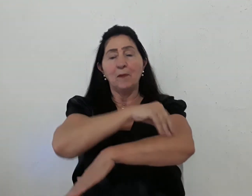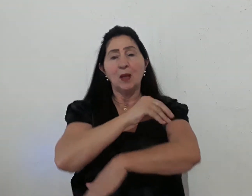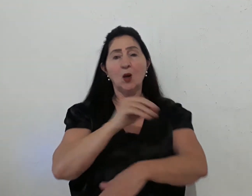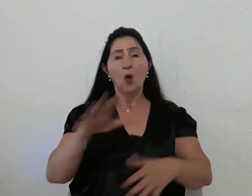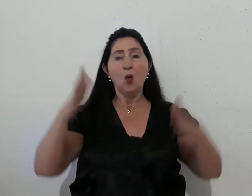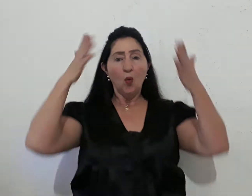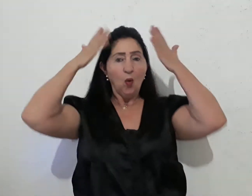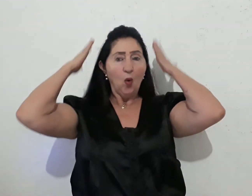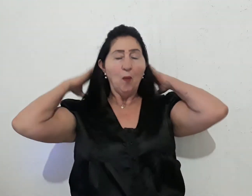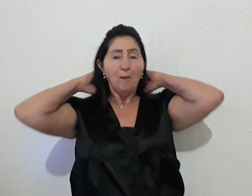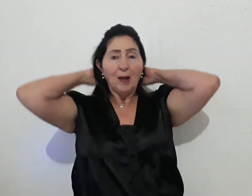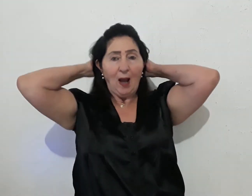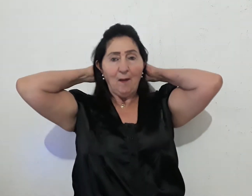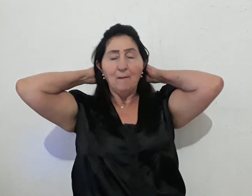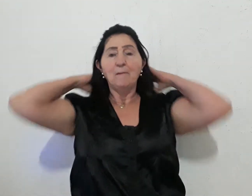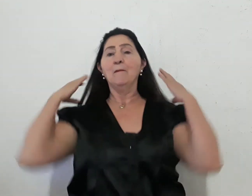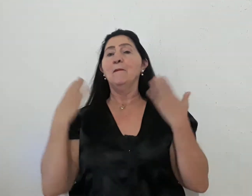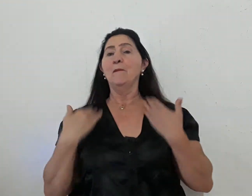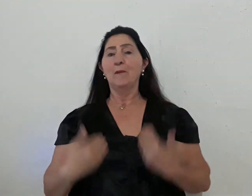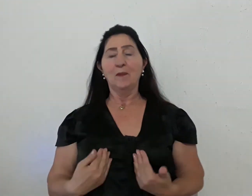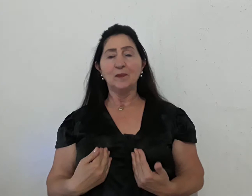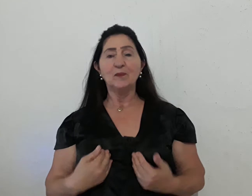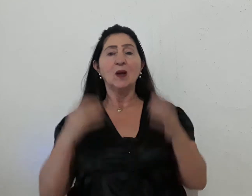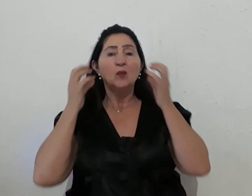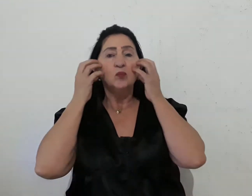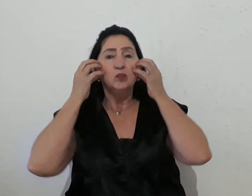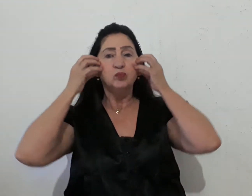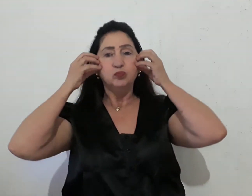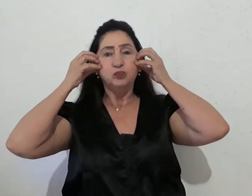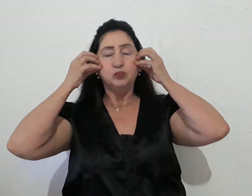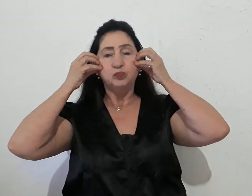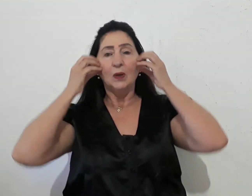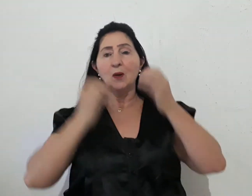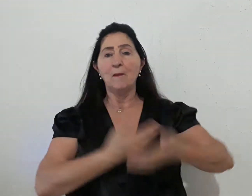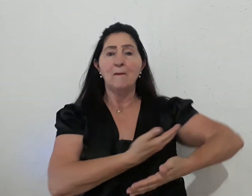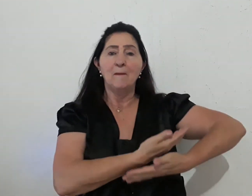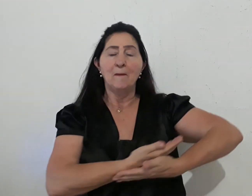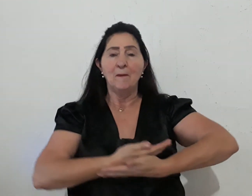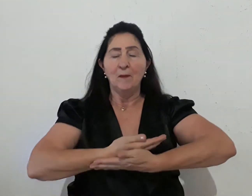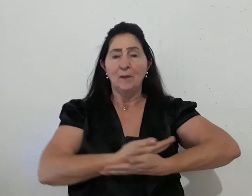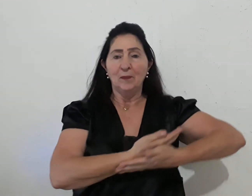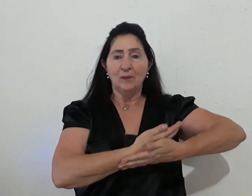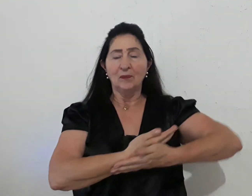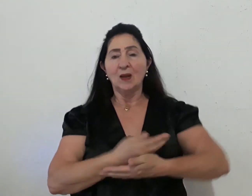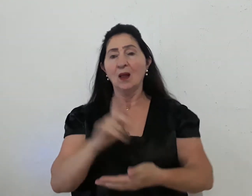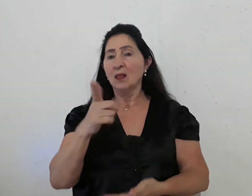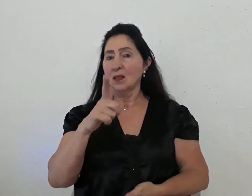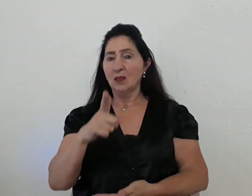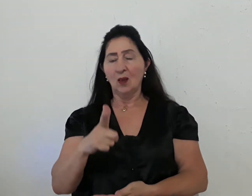de uma pessoa, bochechas gordas de um bebê, e também não tem movimento.